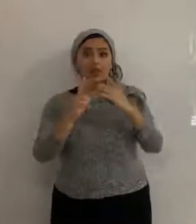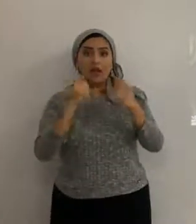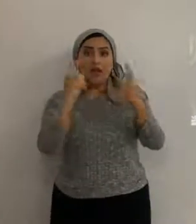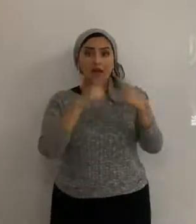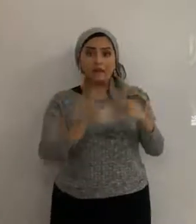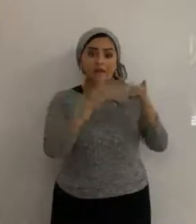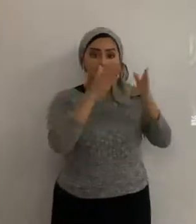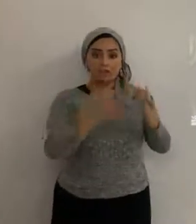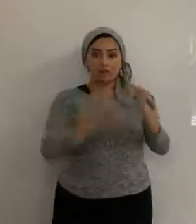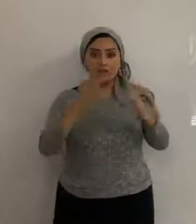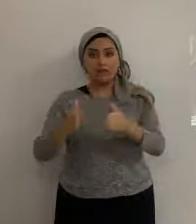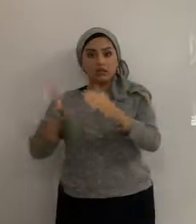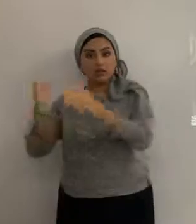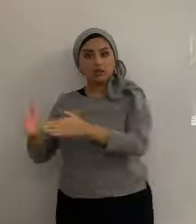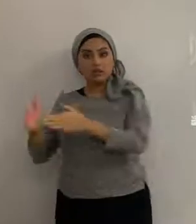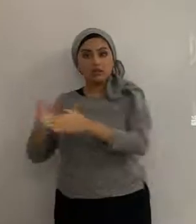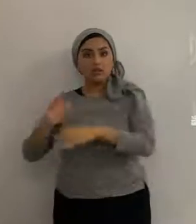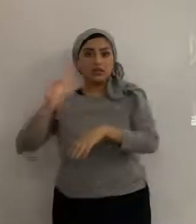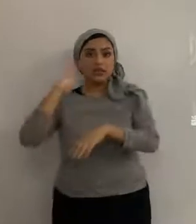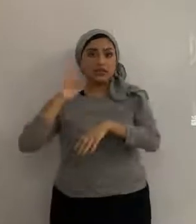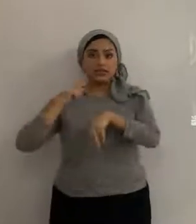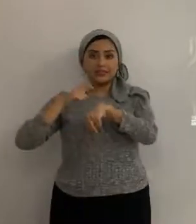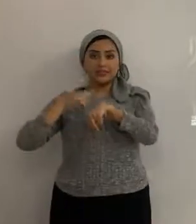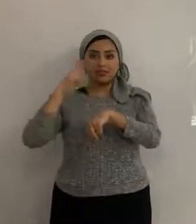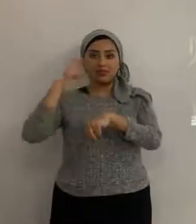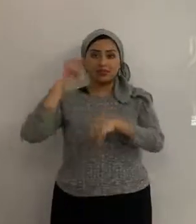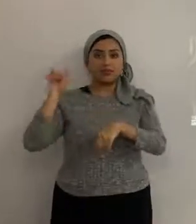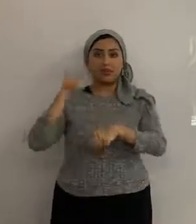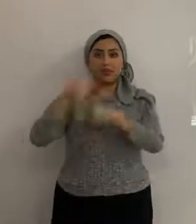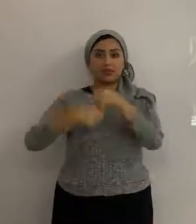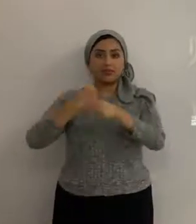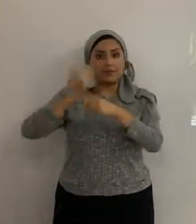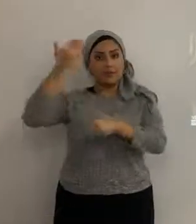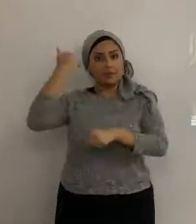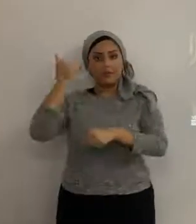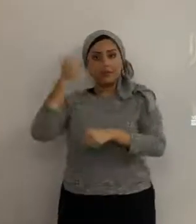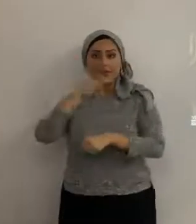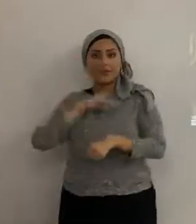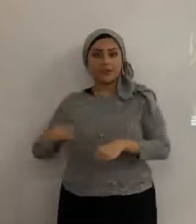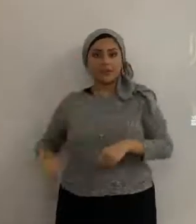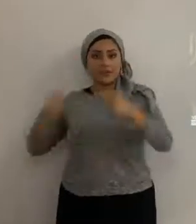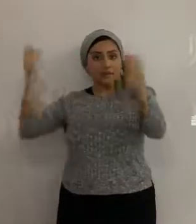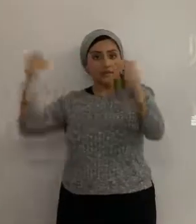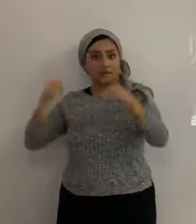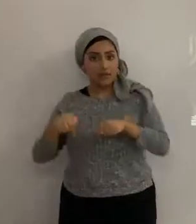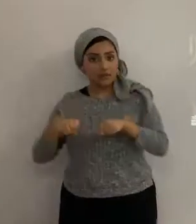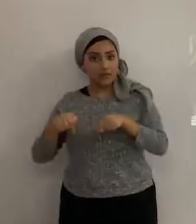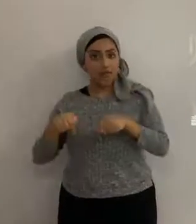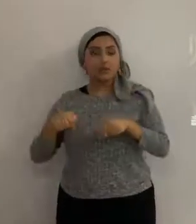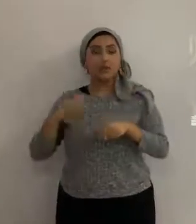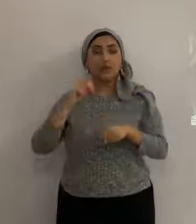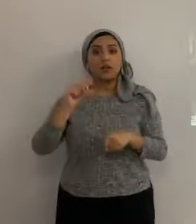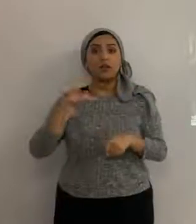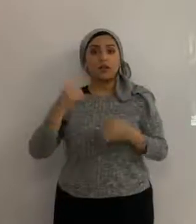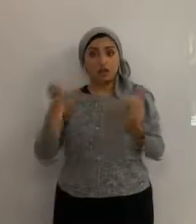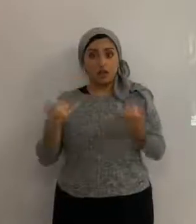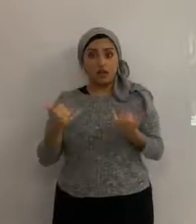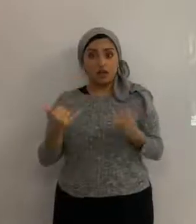parte allá en esa época, hace 2000 años, en la época que estuvo nuestro don Yahshua Mashiach aquí en la tierra, y otra parte ahora?